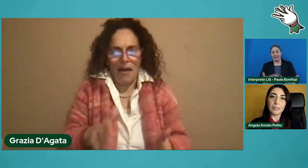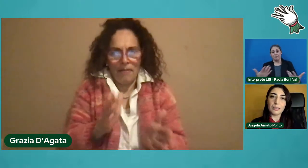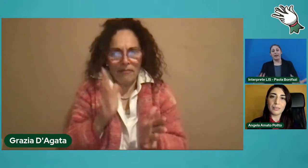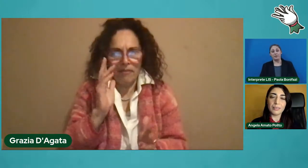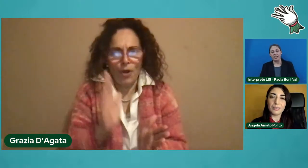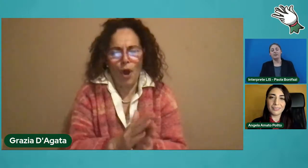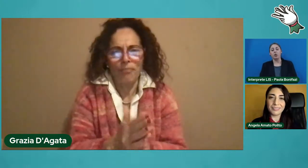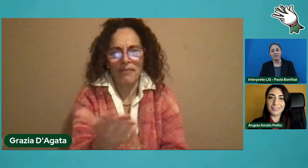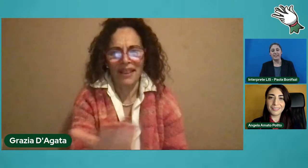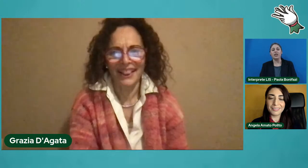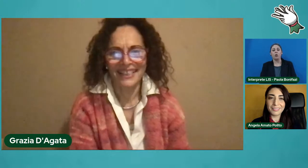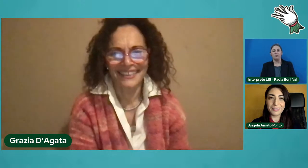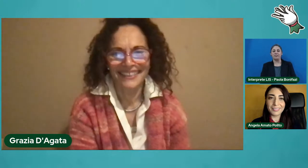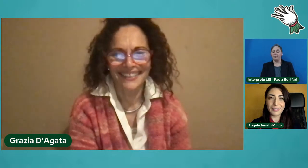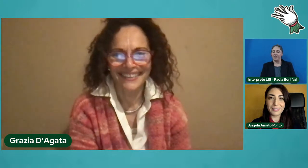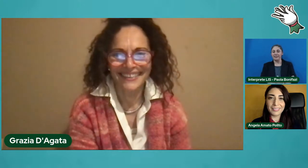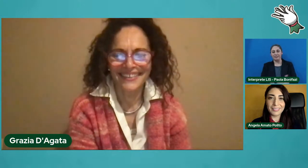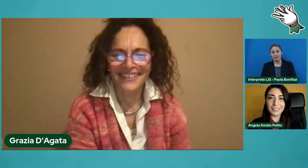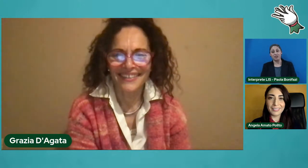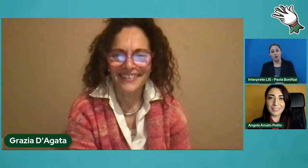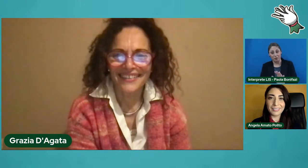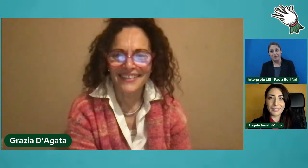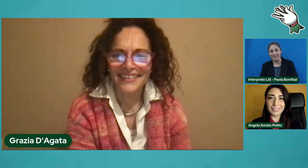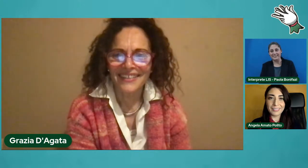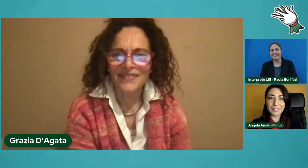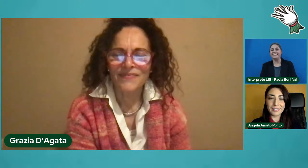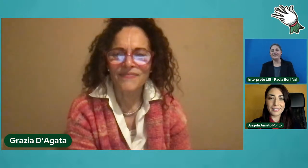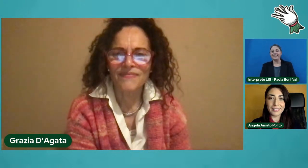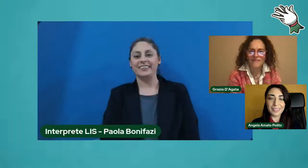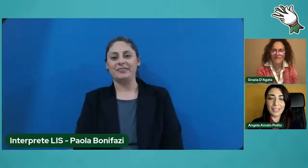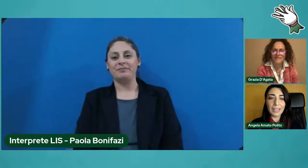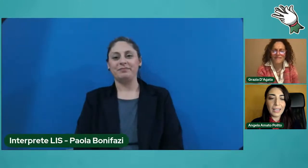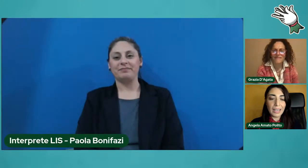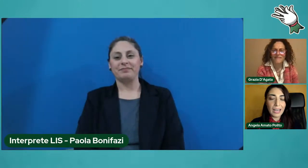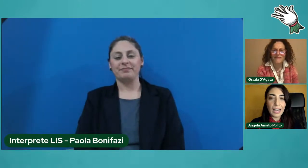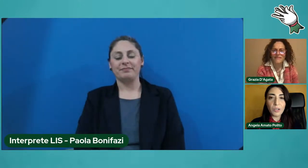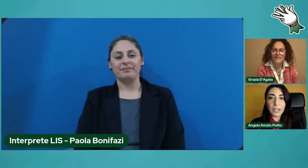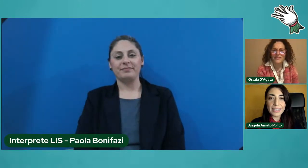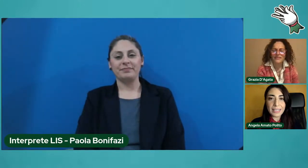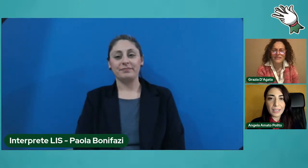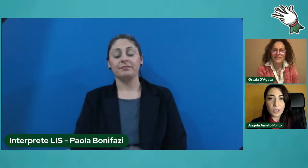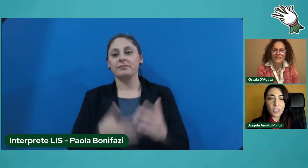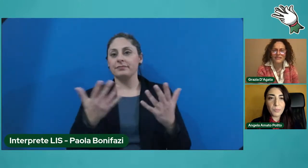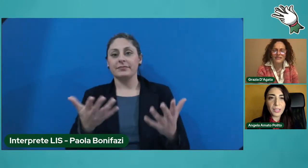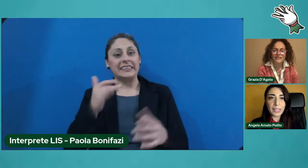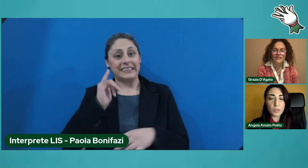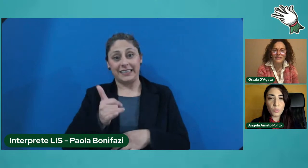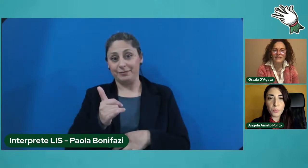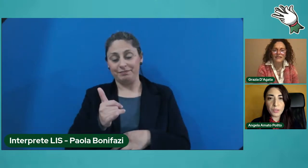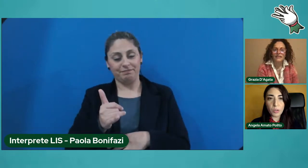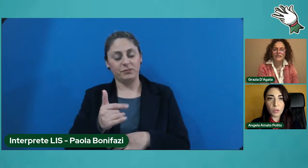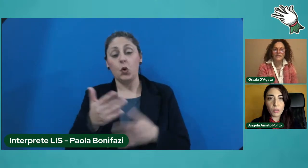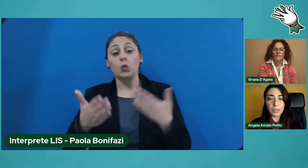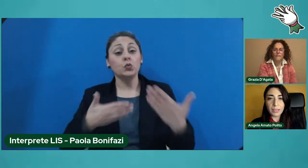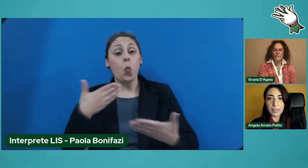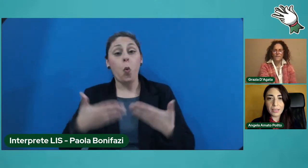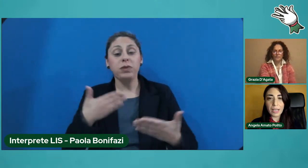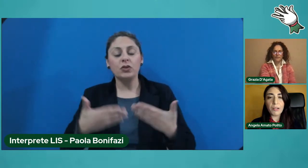Perché imparare una nuova lingua effettivamente è difficile, complimenti. Allora, sì, diciamo che da subito, allora